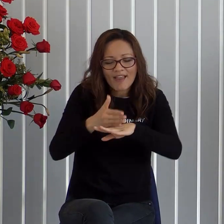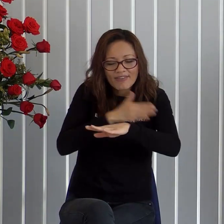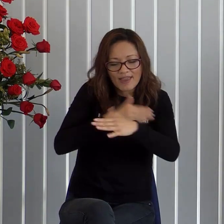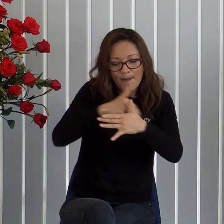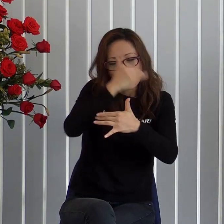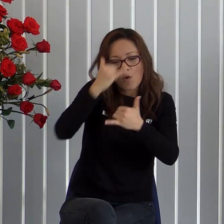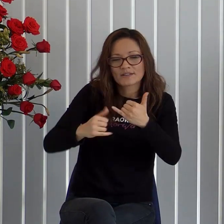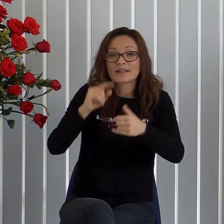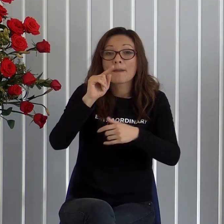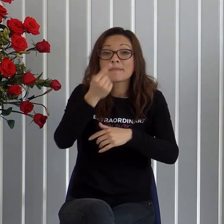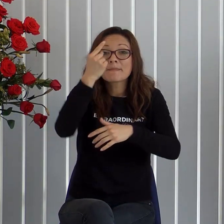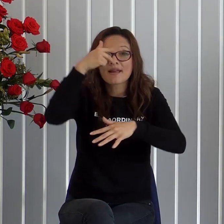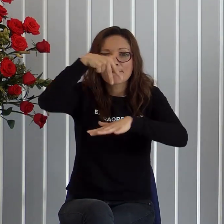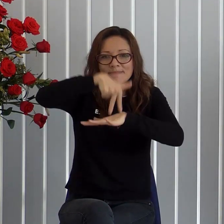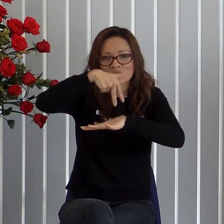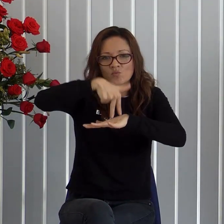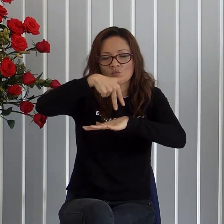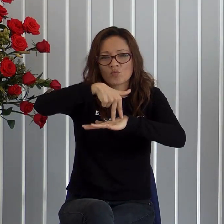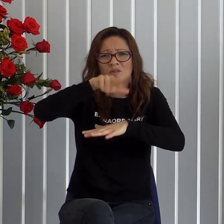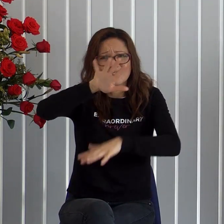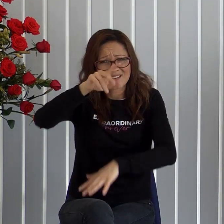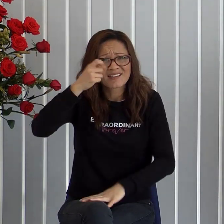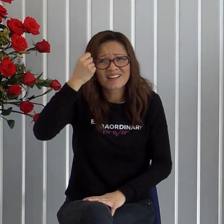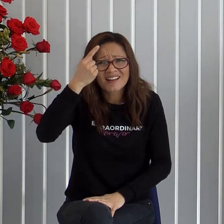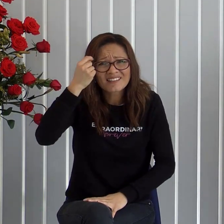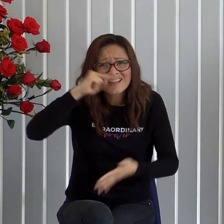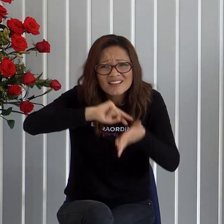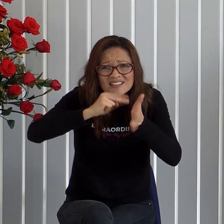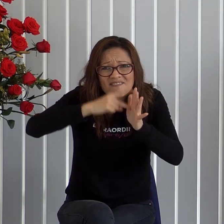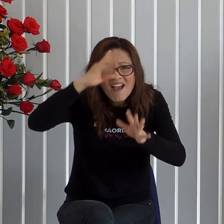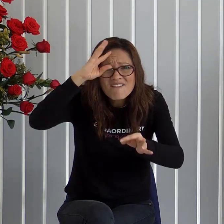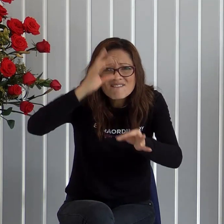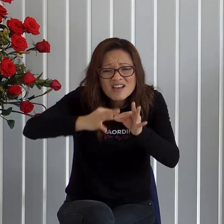a Primera de Pedro. ¿Entiende qué es la fe?